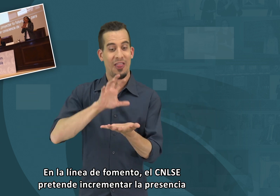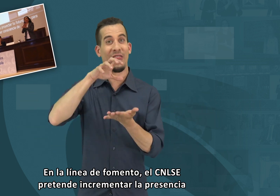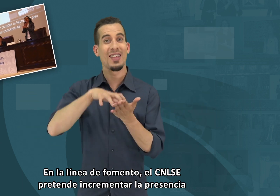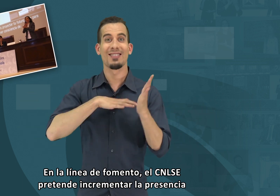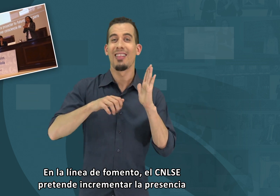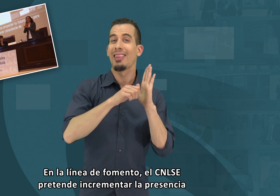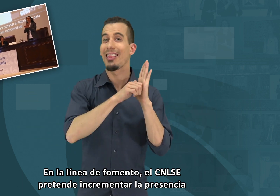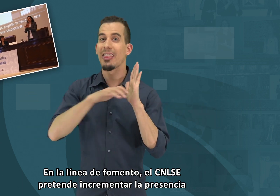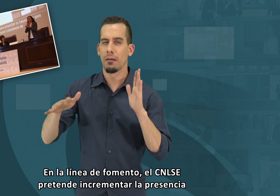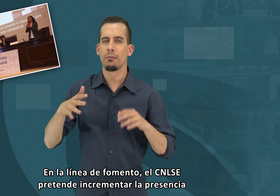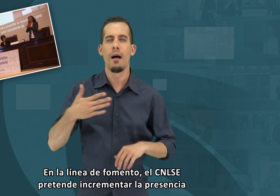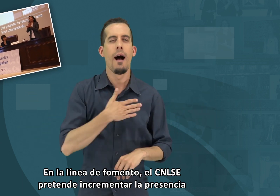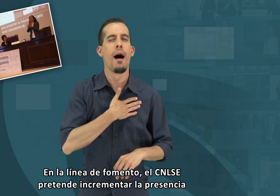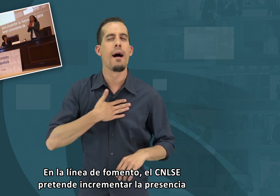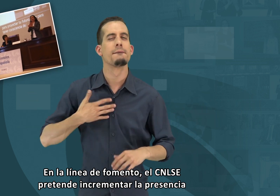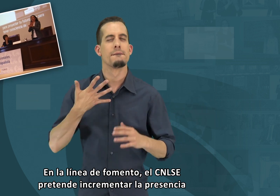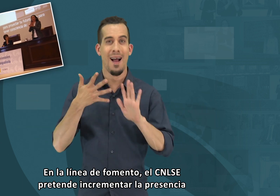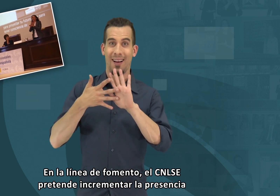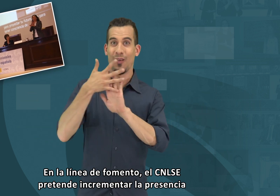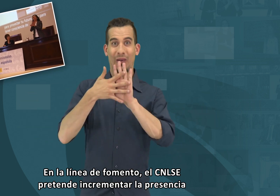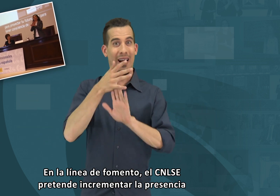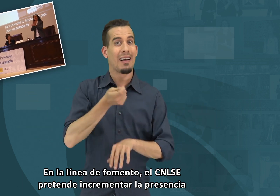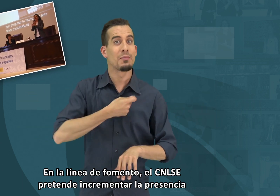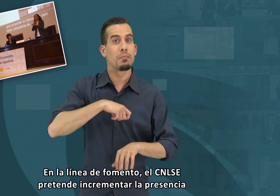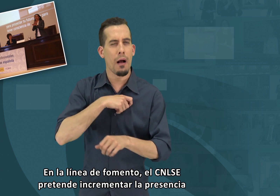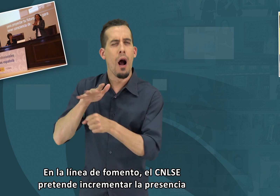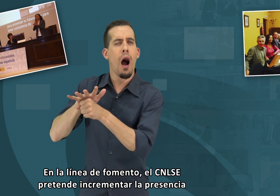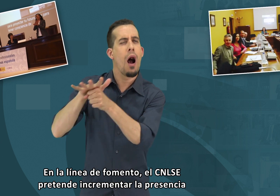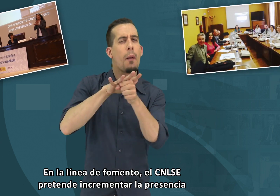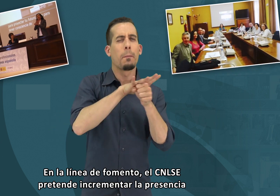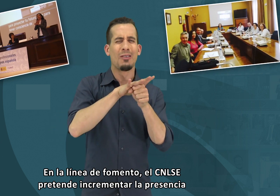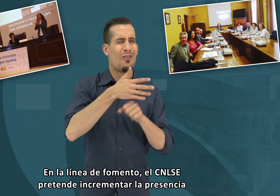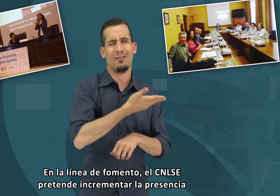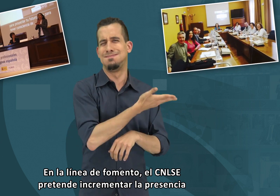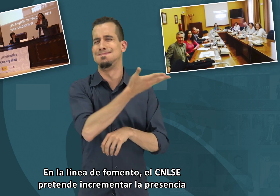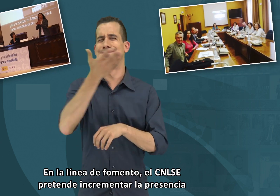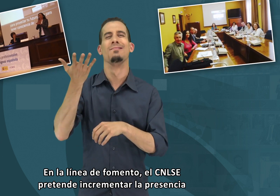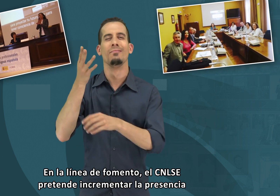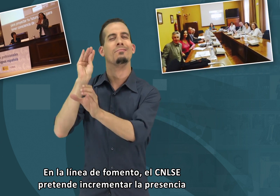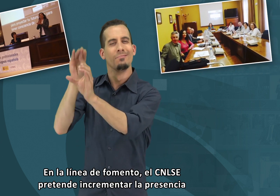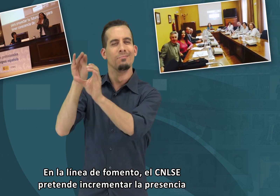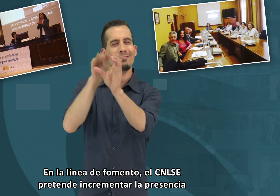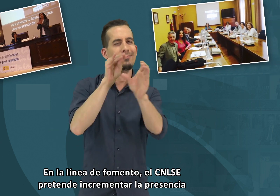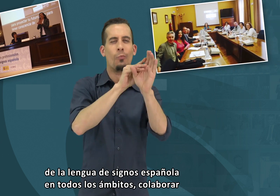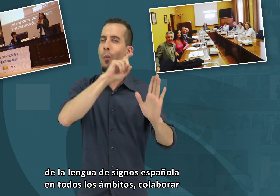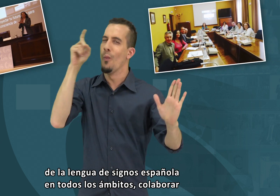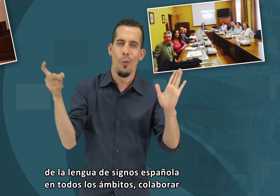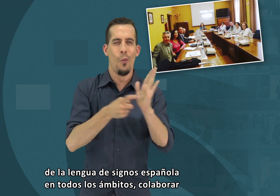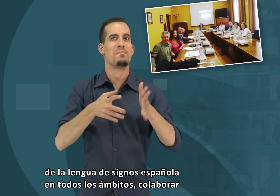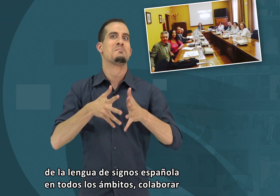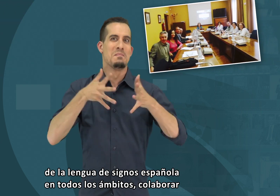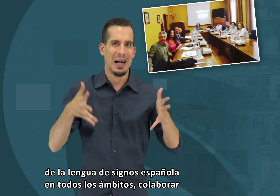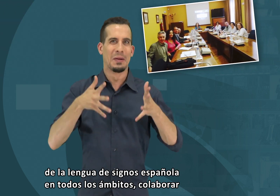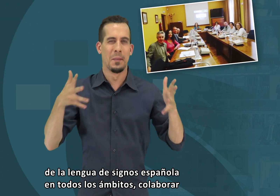En la línea de fomento, el CENELSE pretende incrementar la presencia de la lengua de signos española en todos los ámbitos,